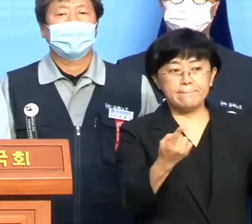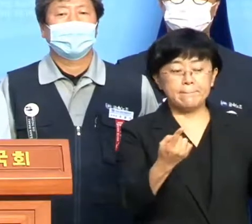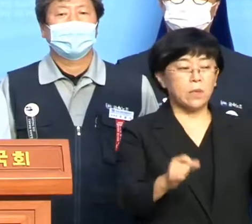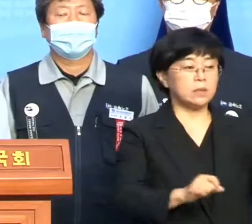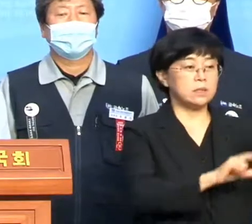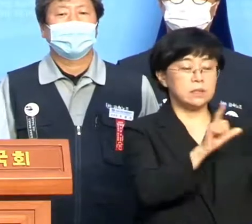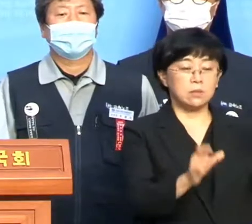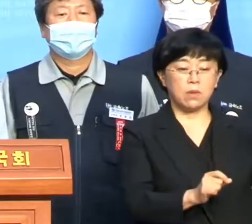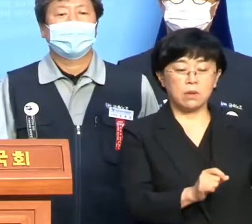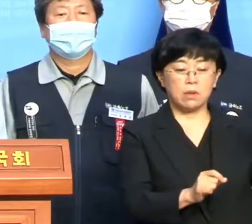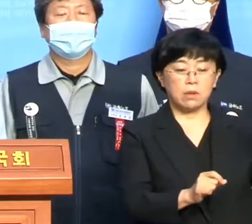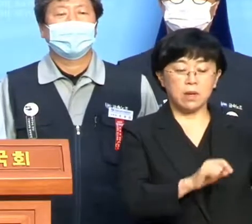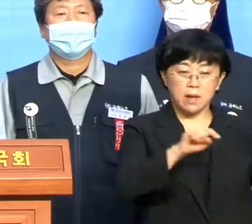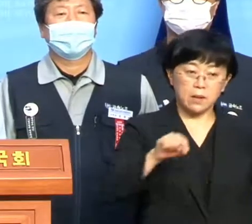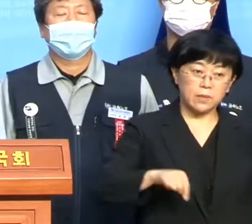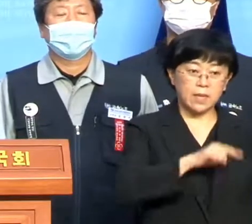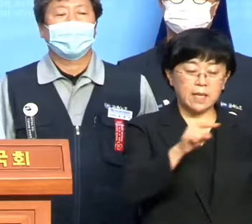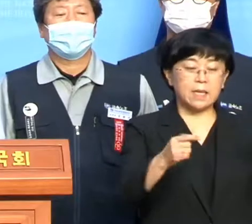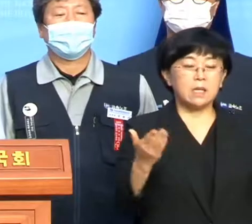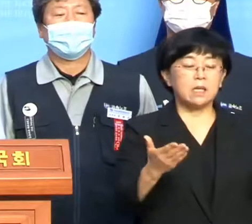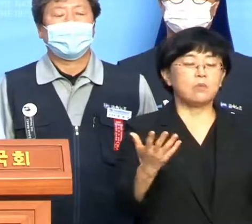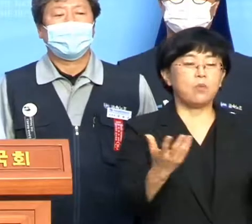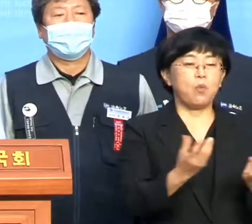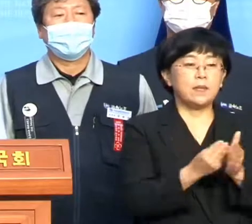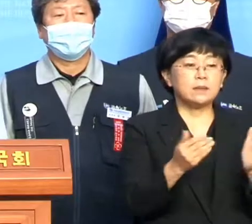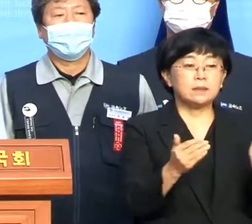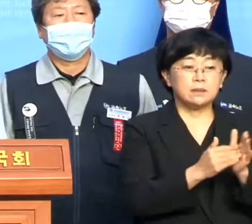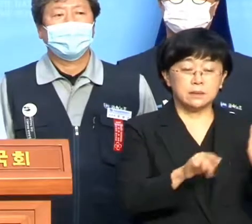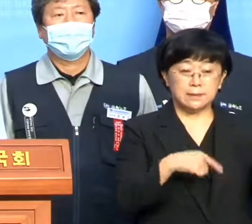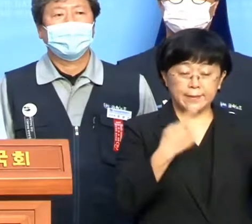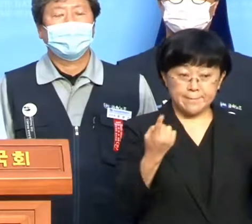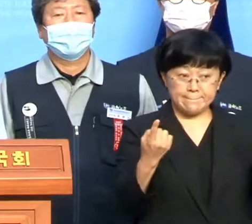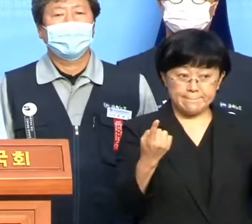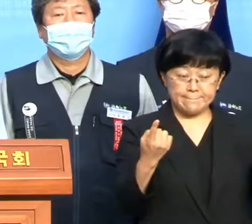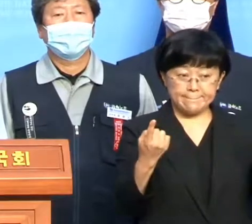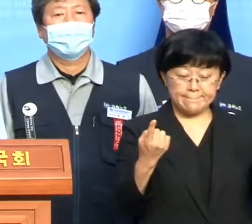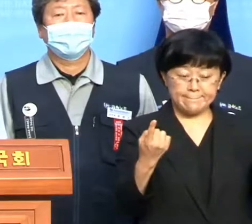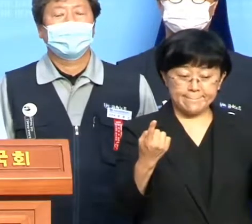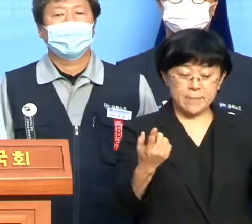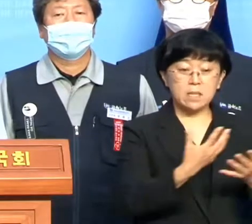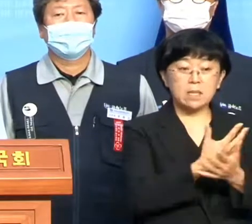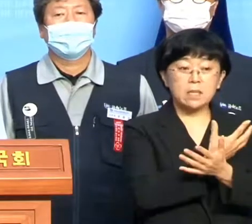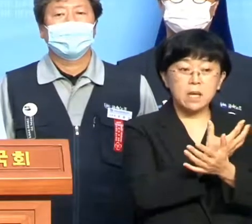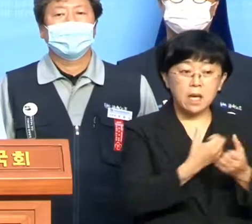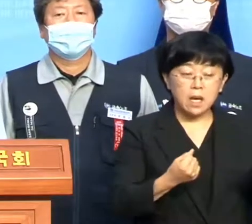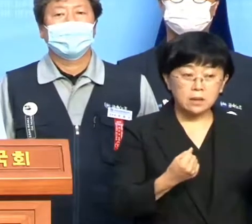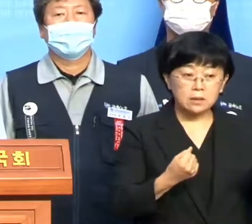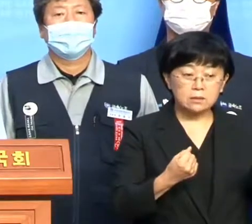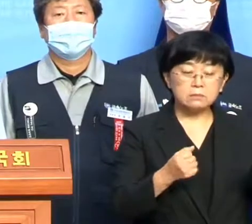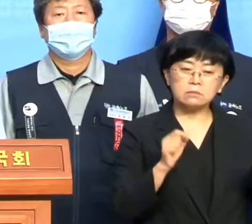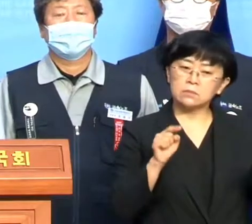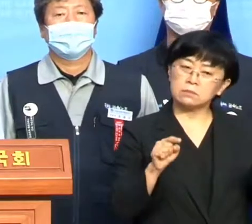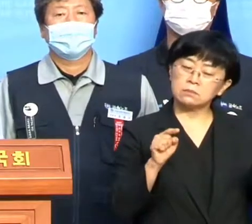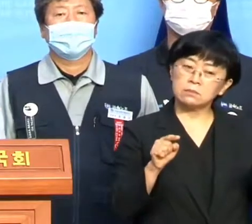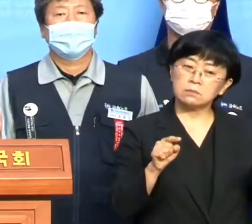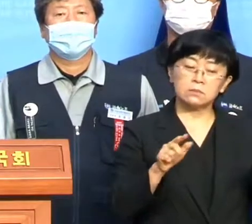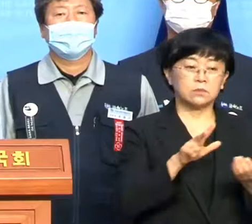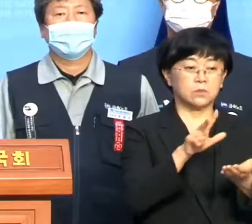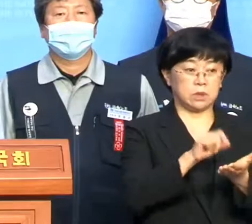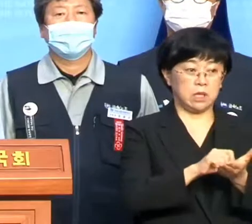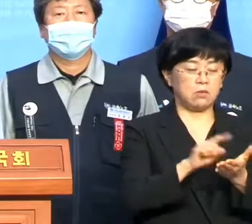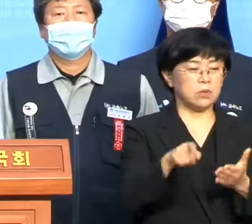7월 달 내 일을 다 끝내고 난 뒤에 어 이 계약을 체결하는 우리가